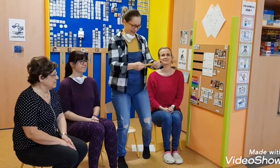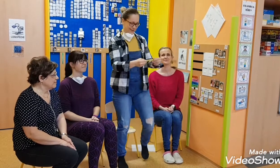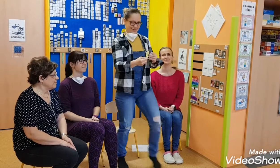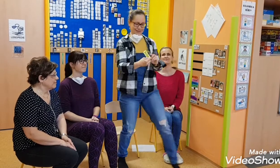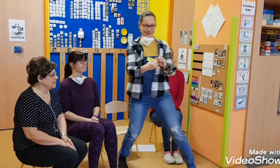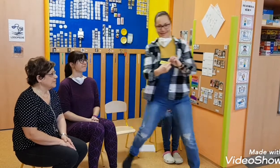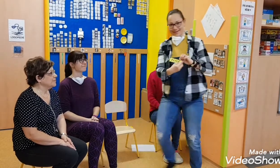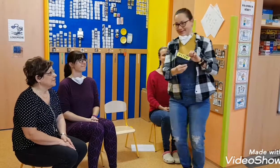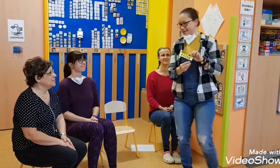Krásný.